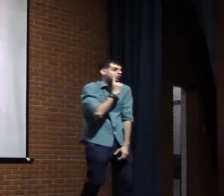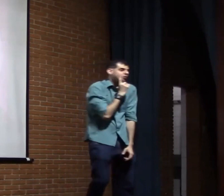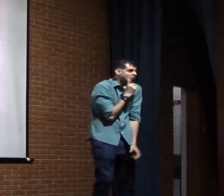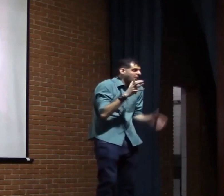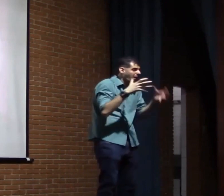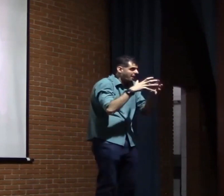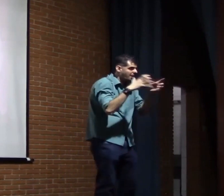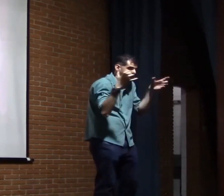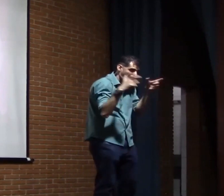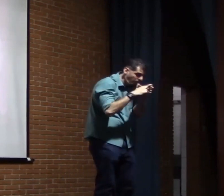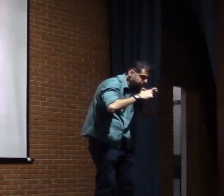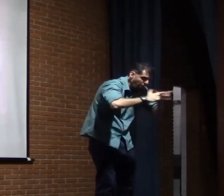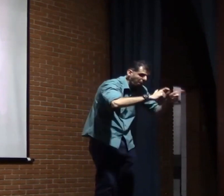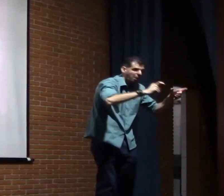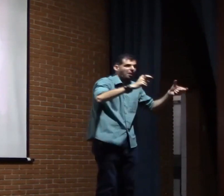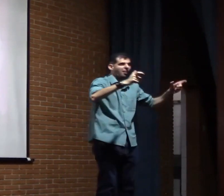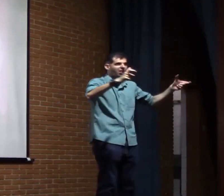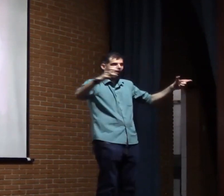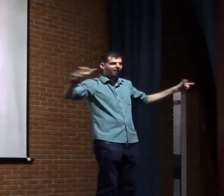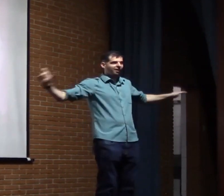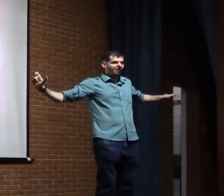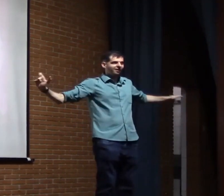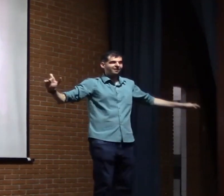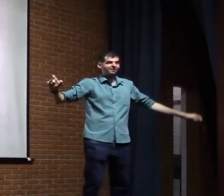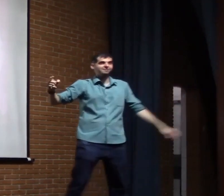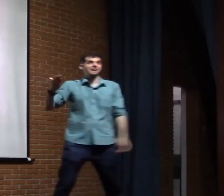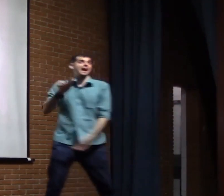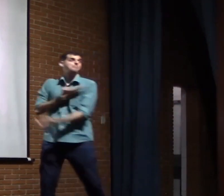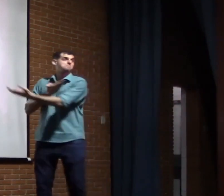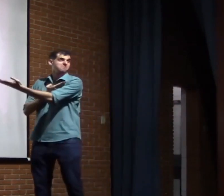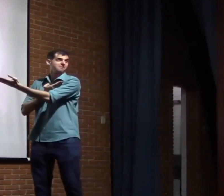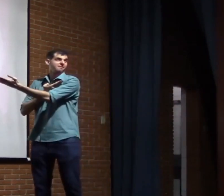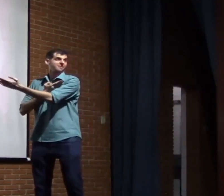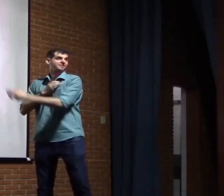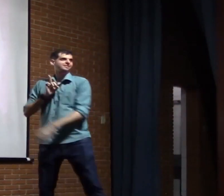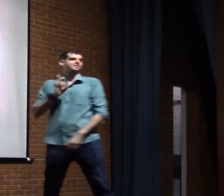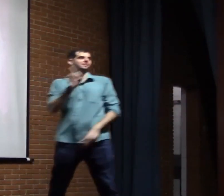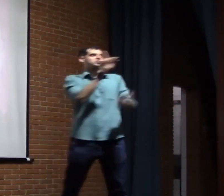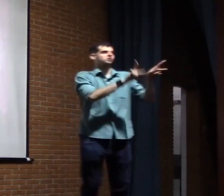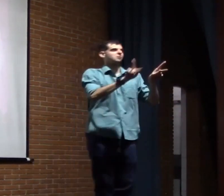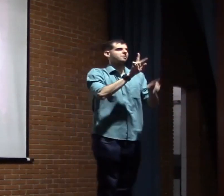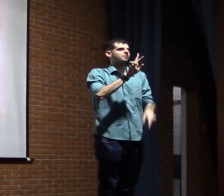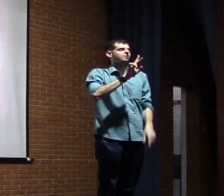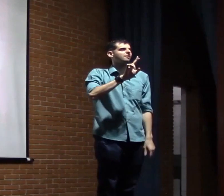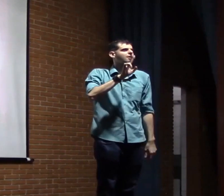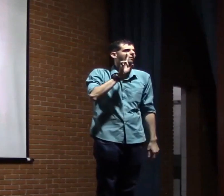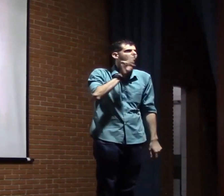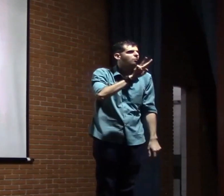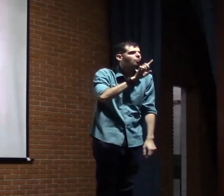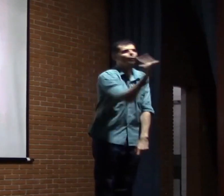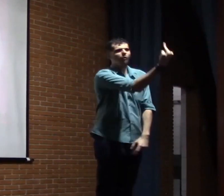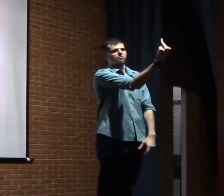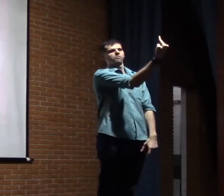espalhados pelo Brasil. São muitos surdos. Os surdos, eles